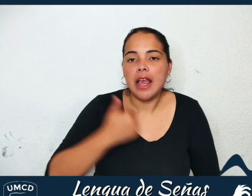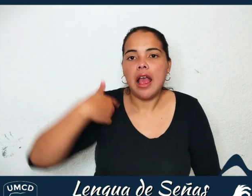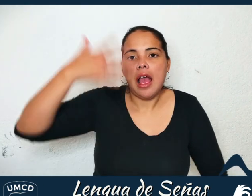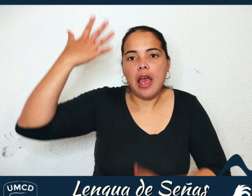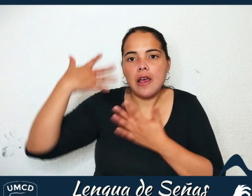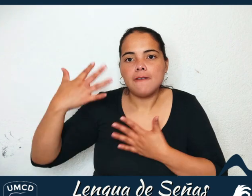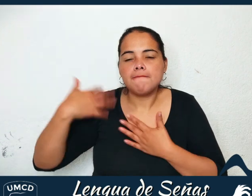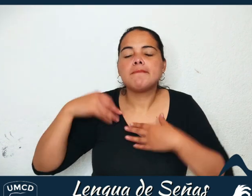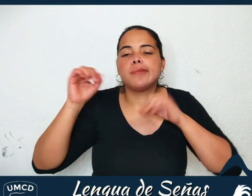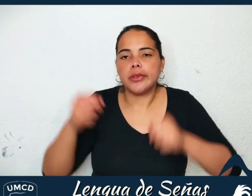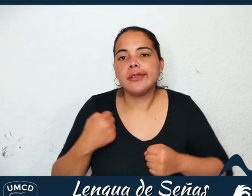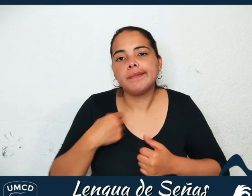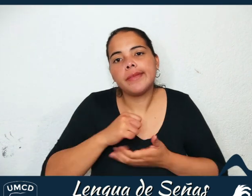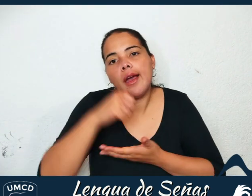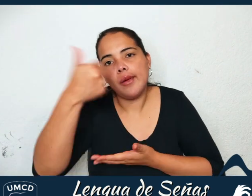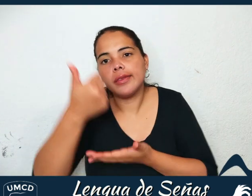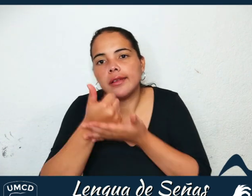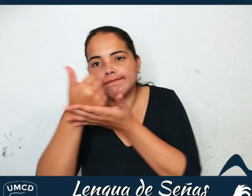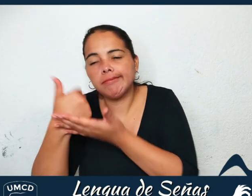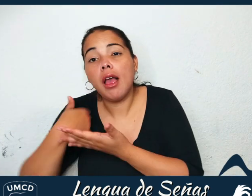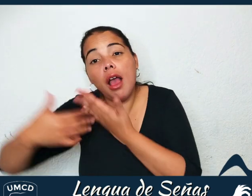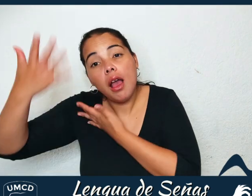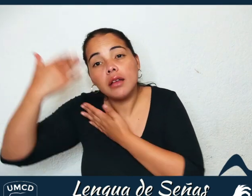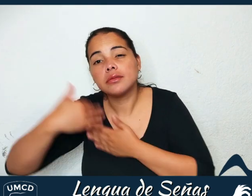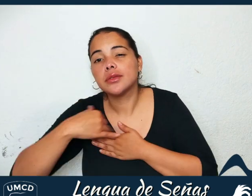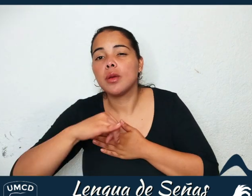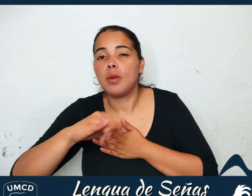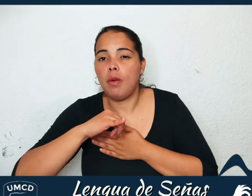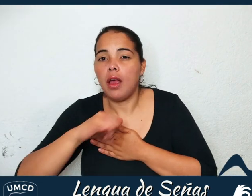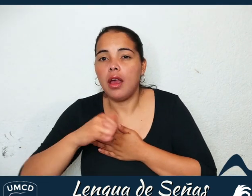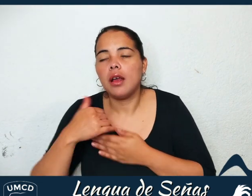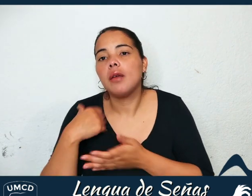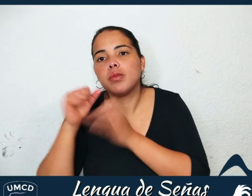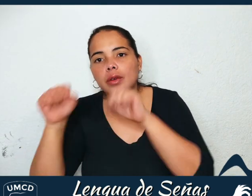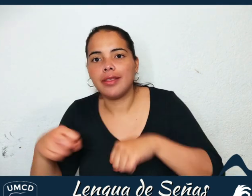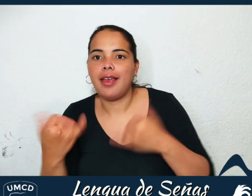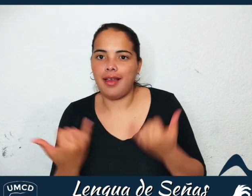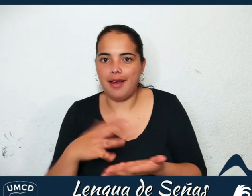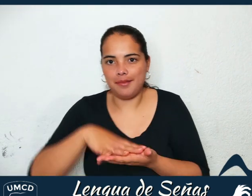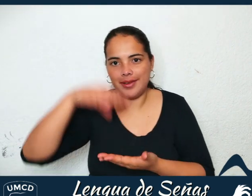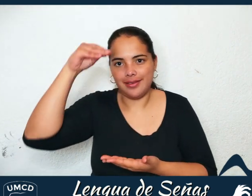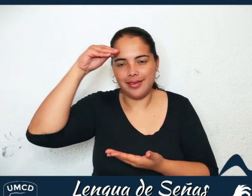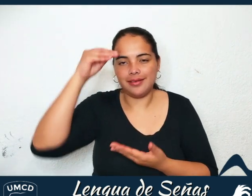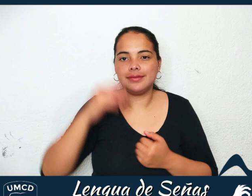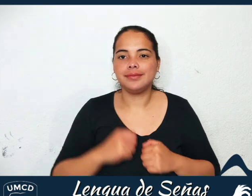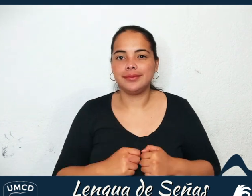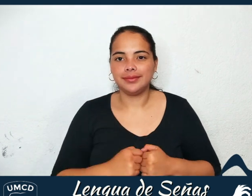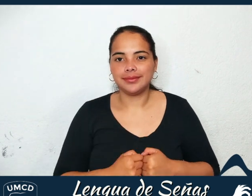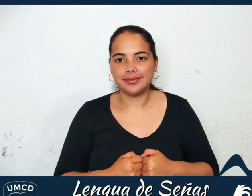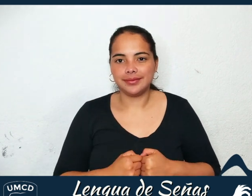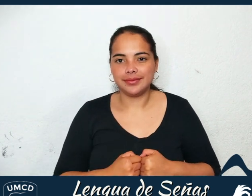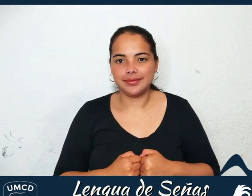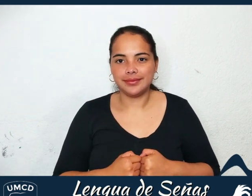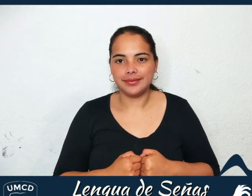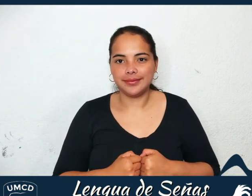el maestro Pablo nos quiso decir en estas líneas aquí en Un Momento con Dios.